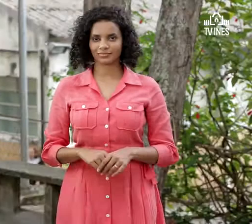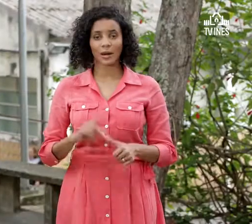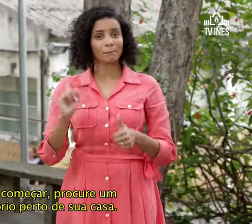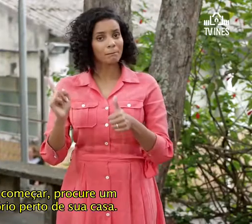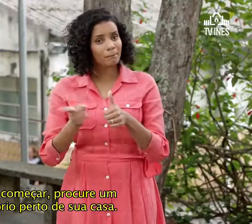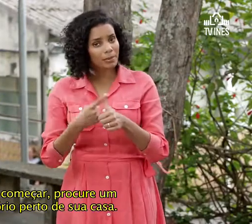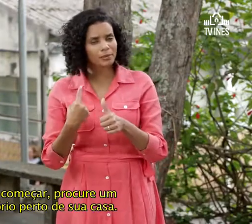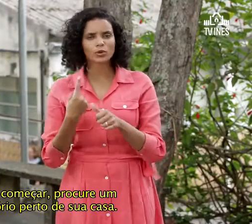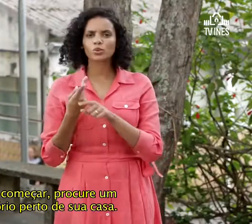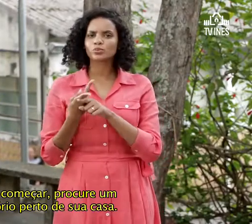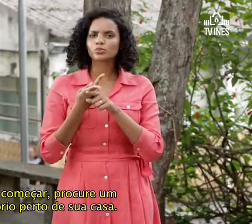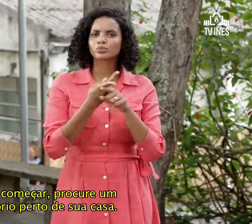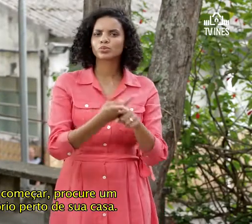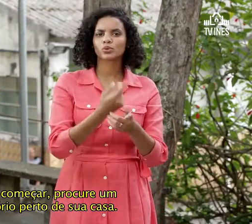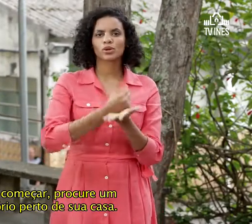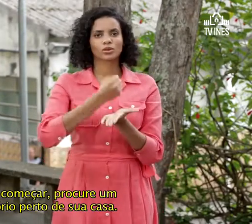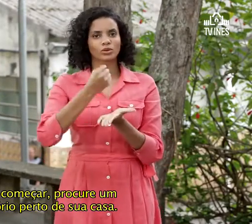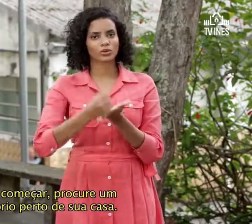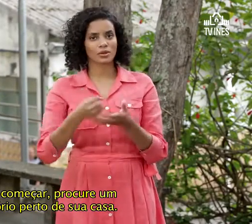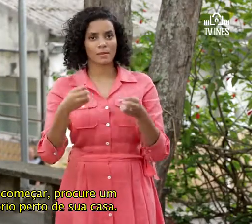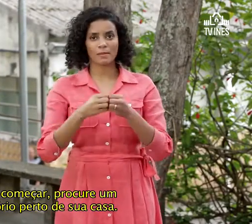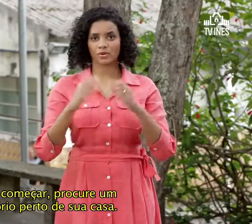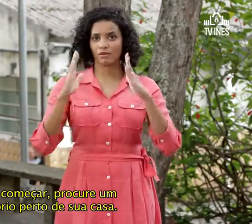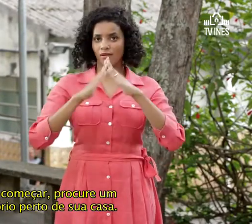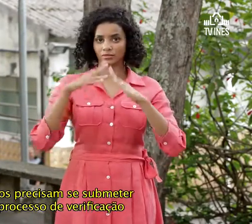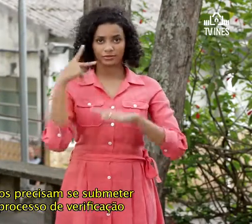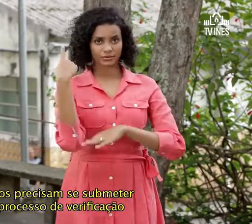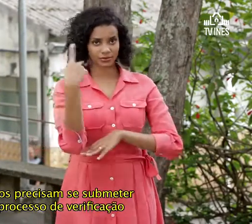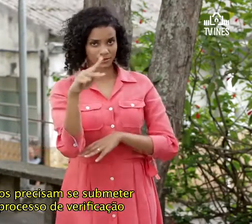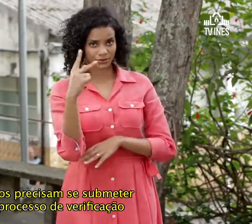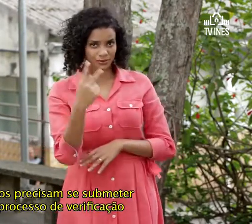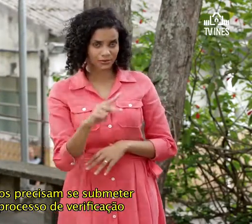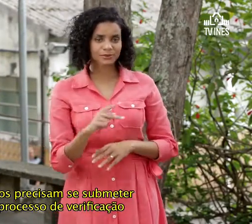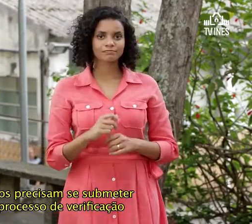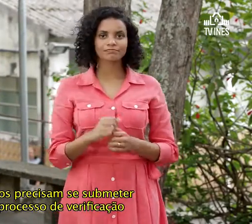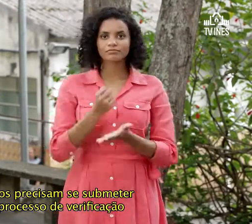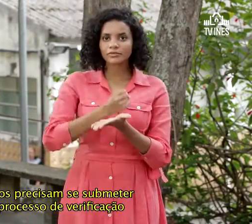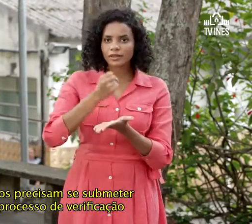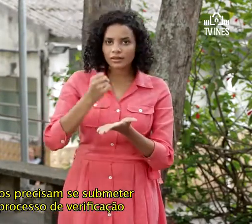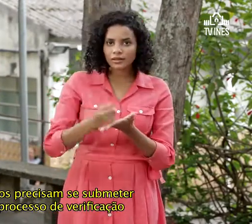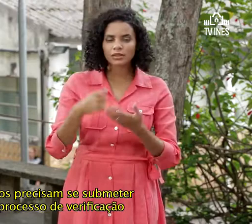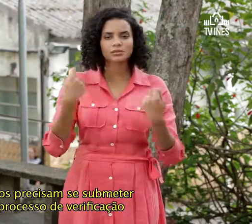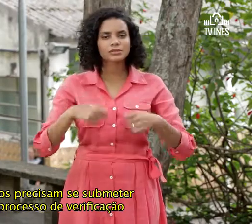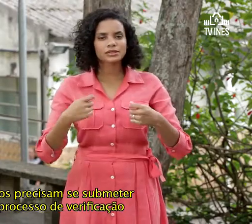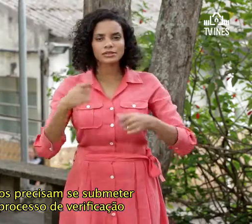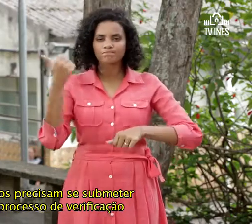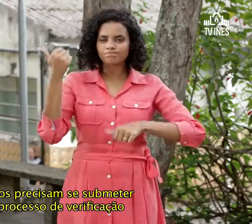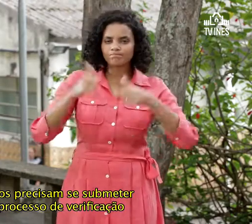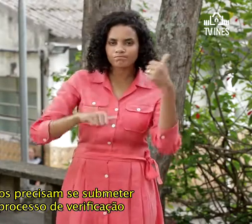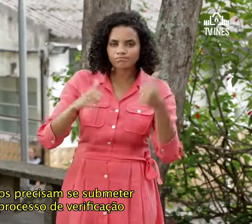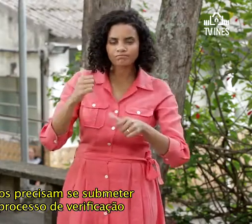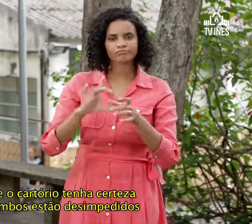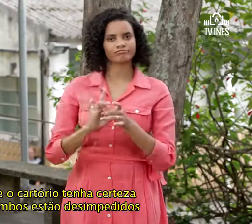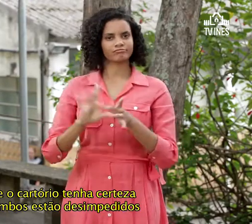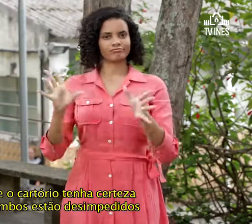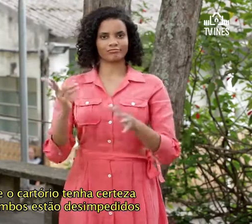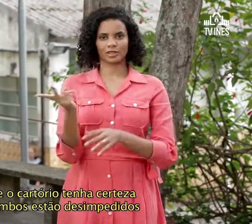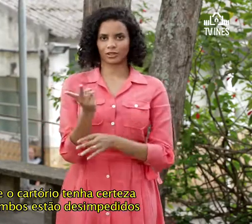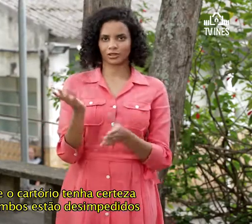Para começar, procure um cartório perto de sua casa. Os noivos precisam se submeter a um processo de verificação para que o cartório